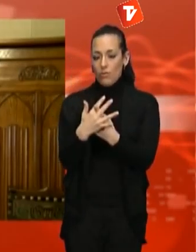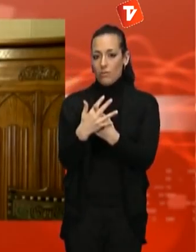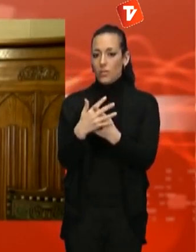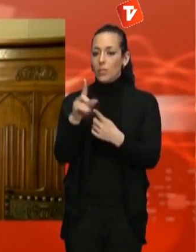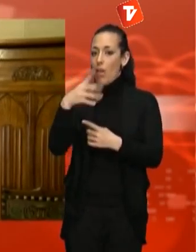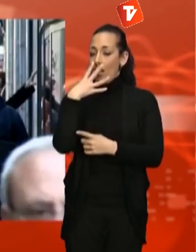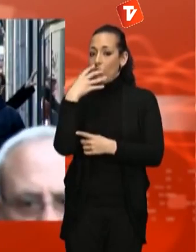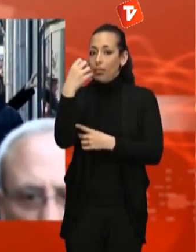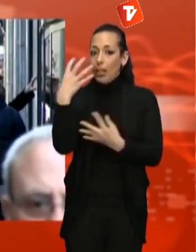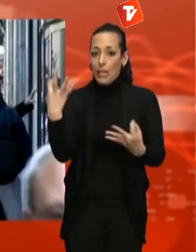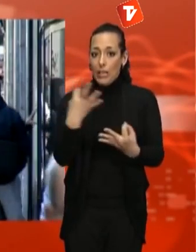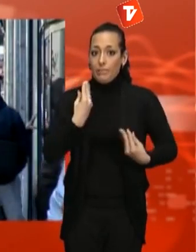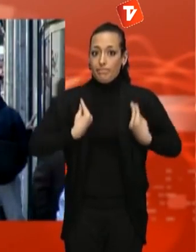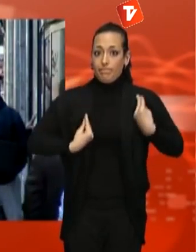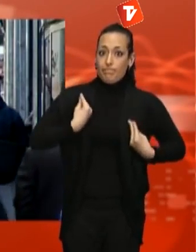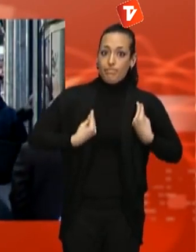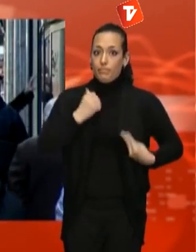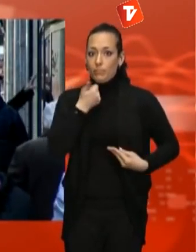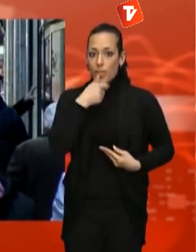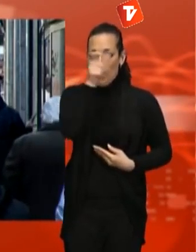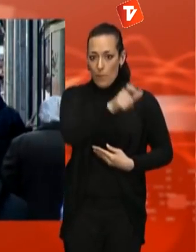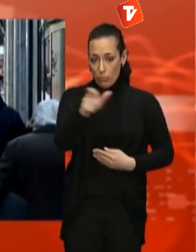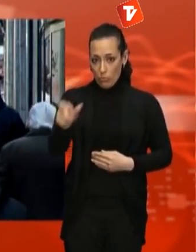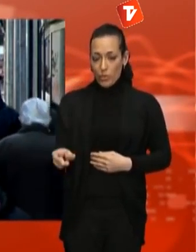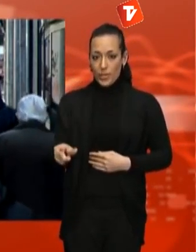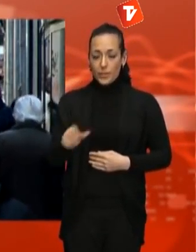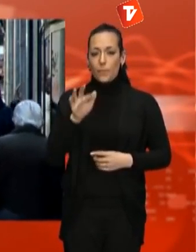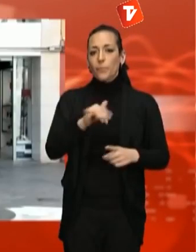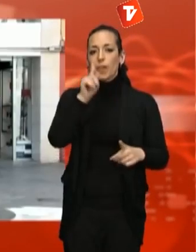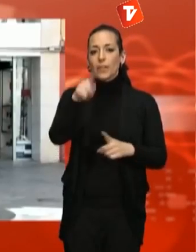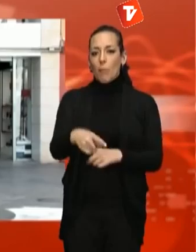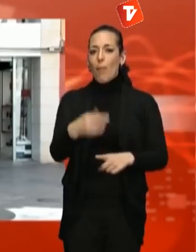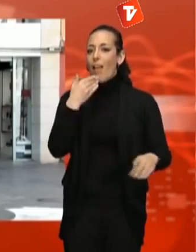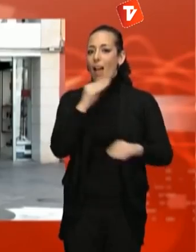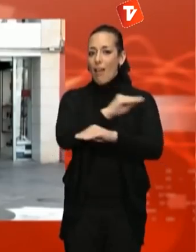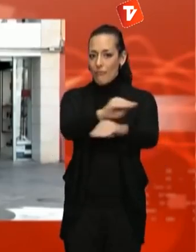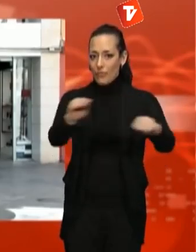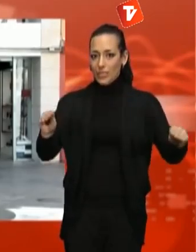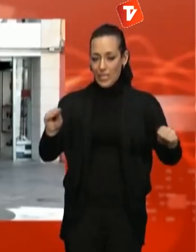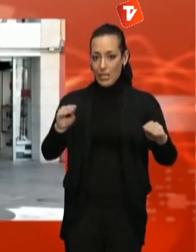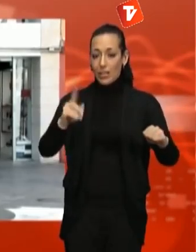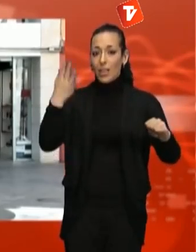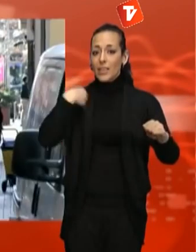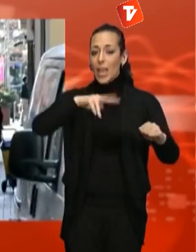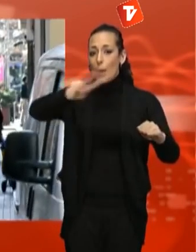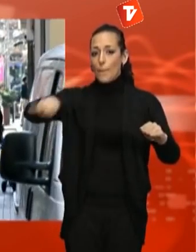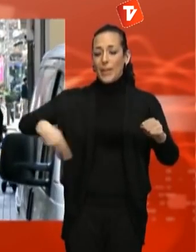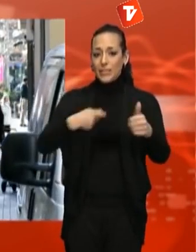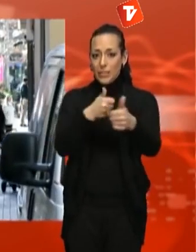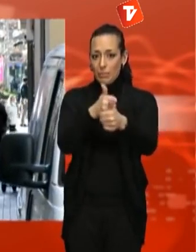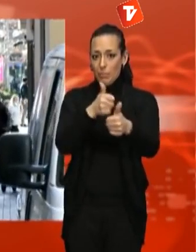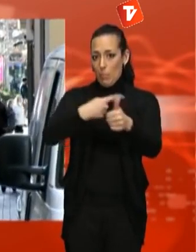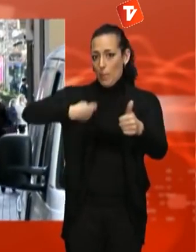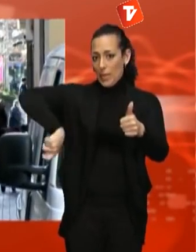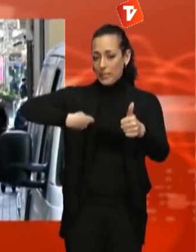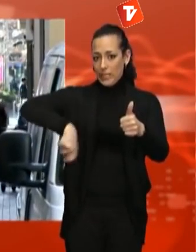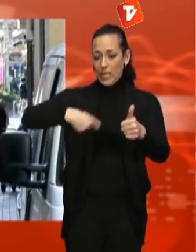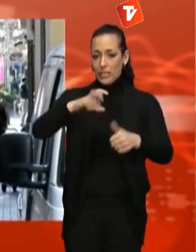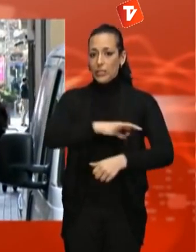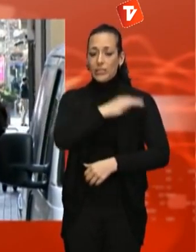la gent. Ballart també ha informat que demanarà la vicepresidenta del govern, Joana Ortega, sobre la rebaixa de més del 31%